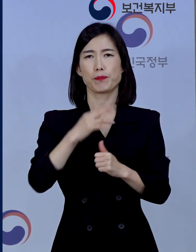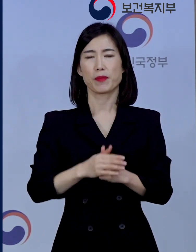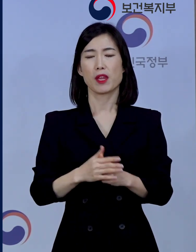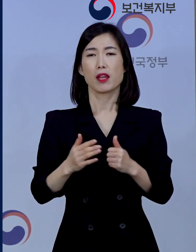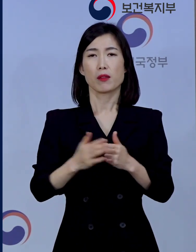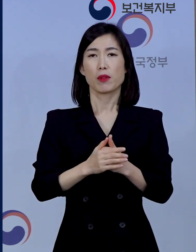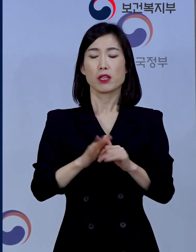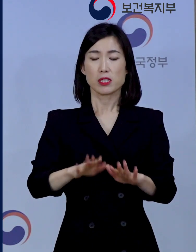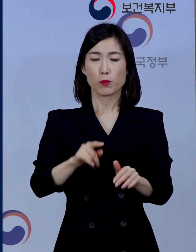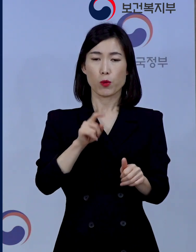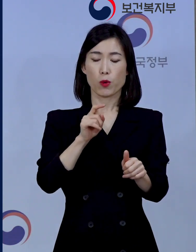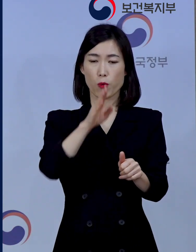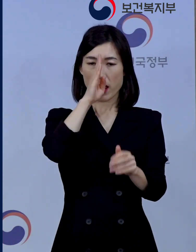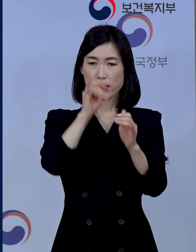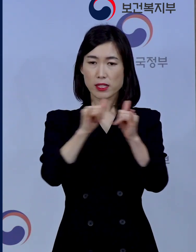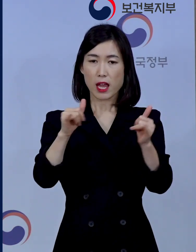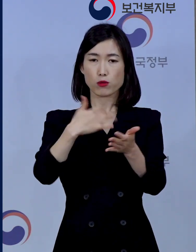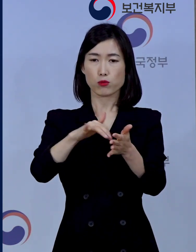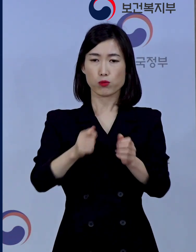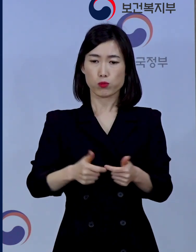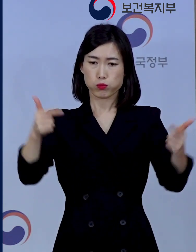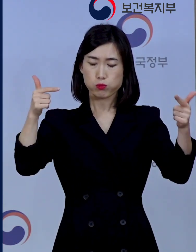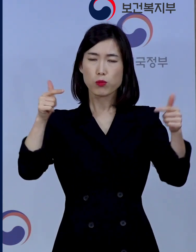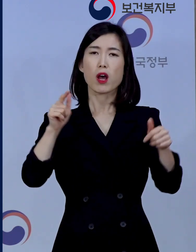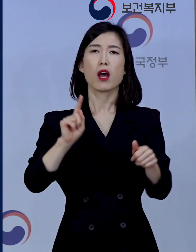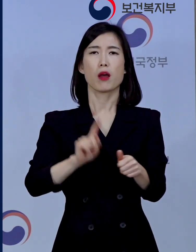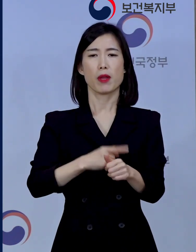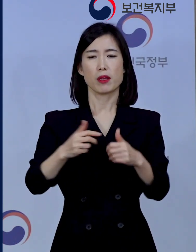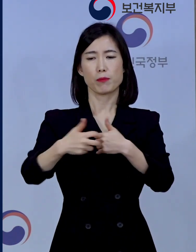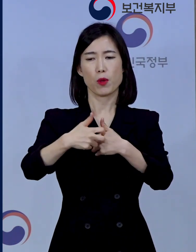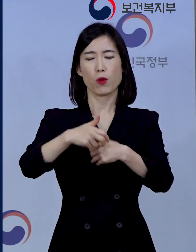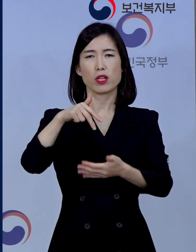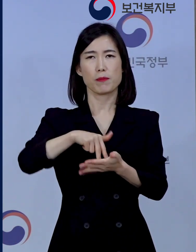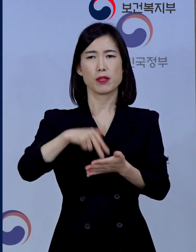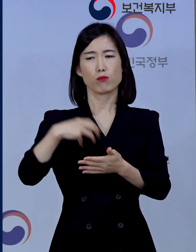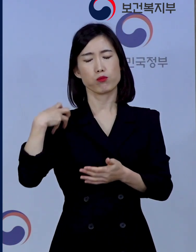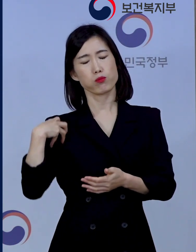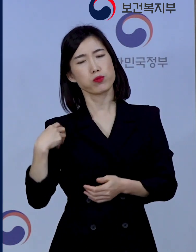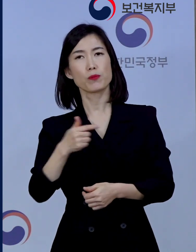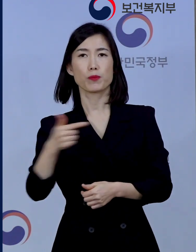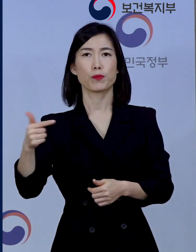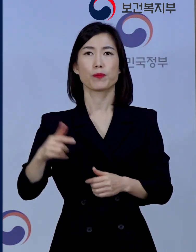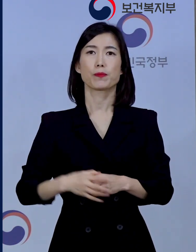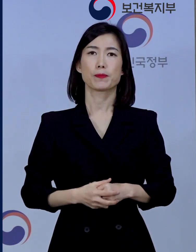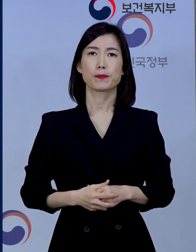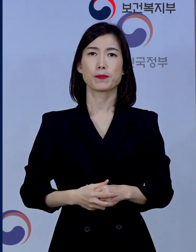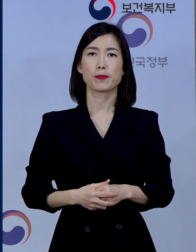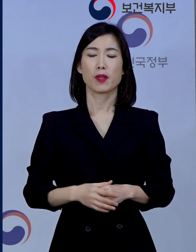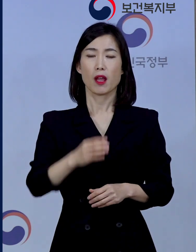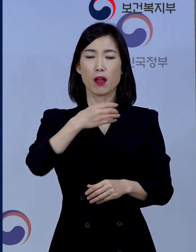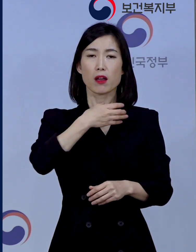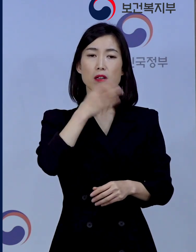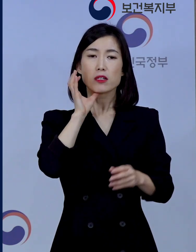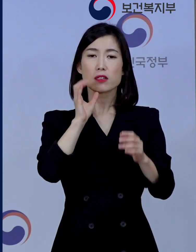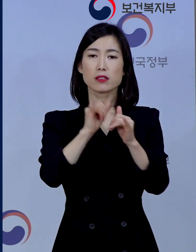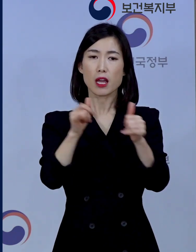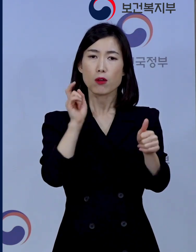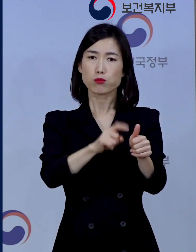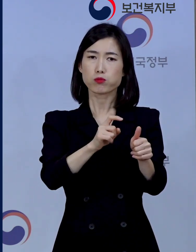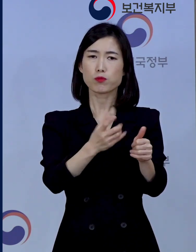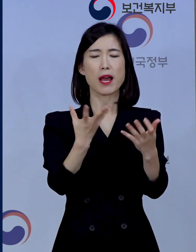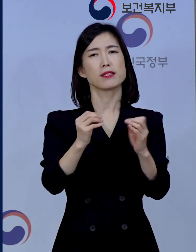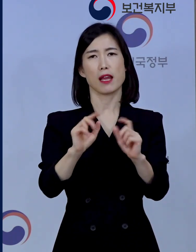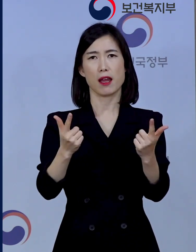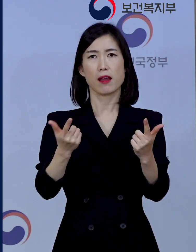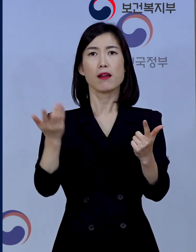반면에 환자 수가 계속 증가하며 의료체계의 부담은 점차 커지고 있습니다. 고령층 환자 비율은